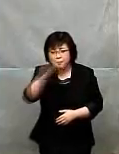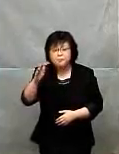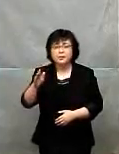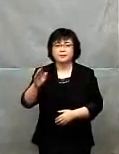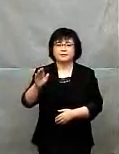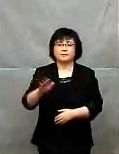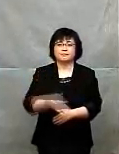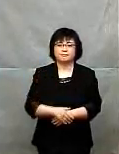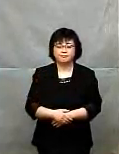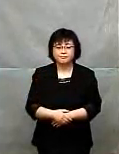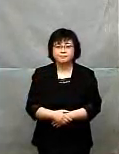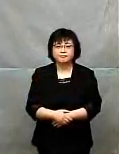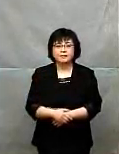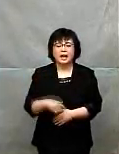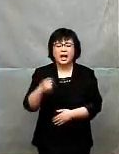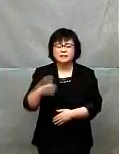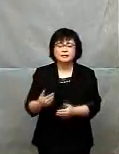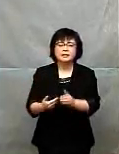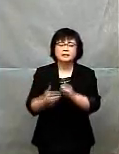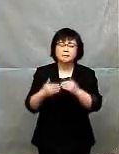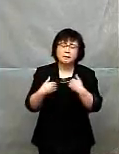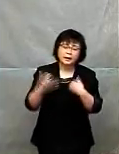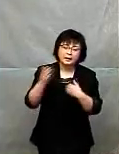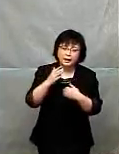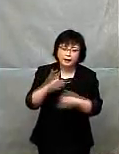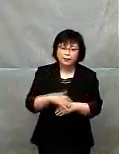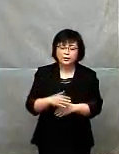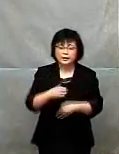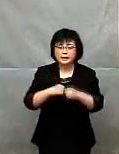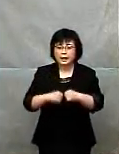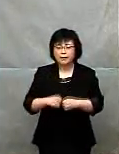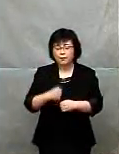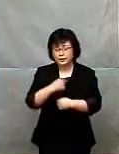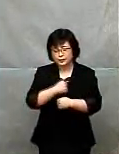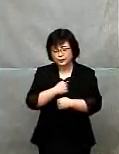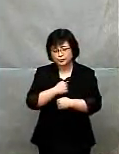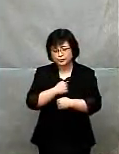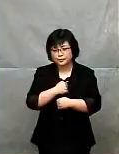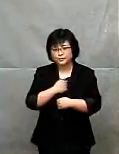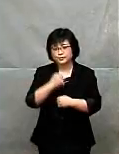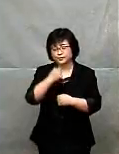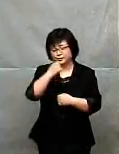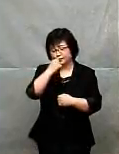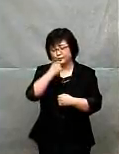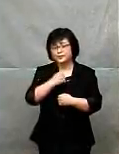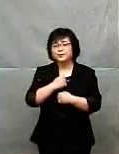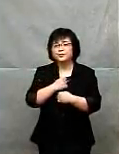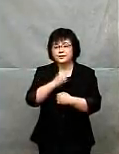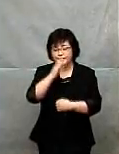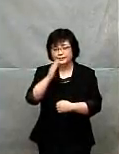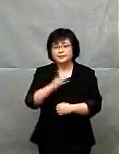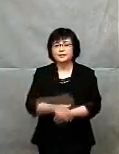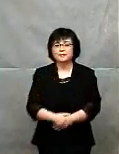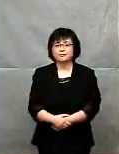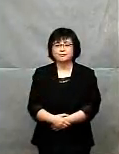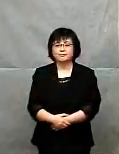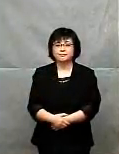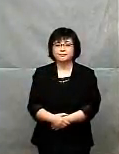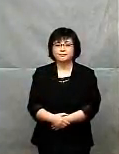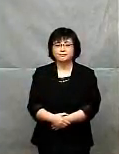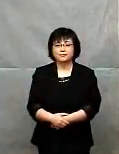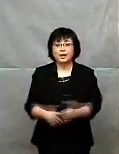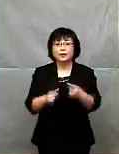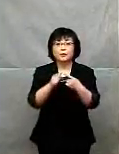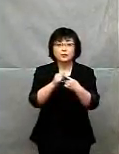ますので、暑さに負けないように、健康に十分ご留意いただきたいと思います。一